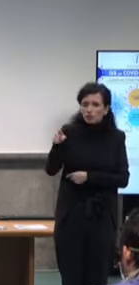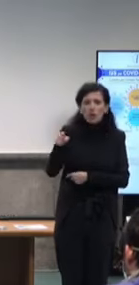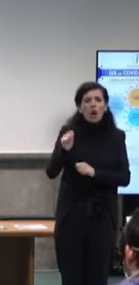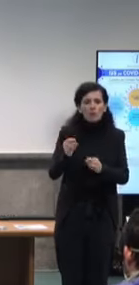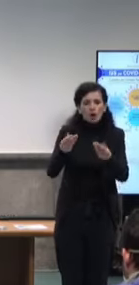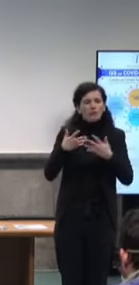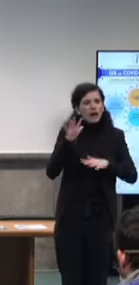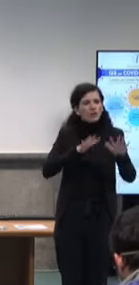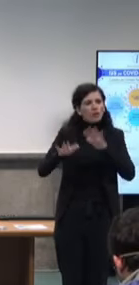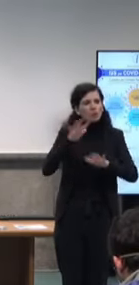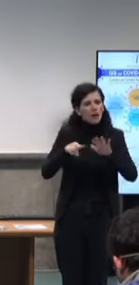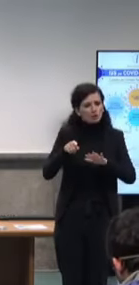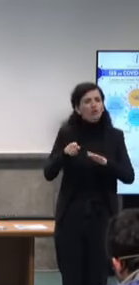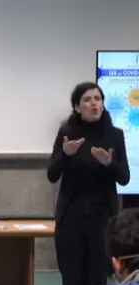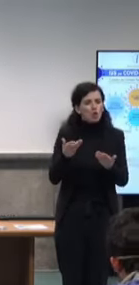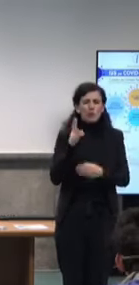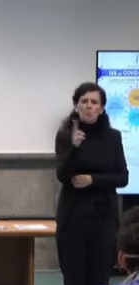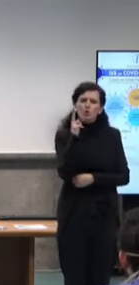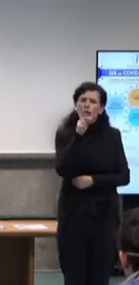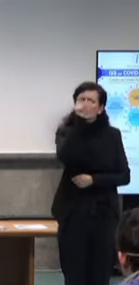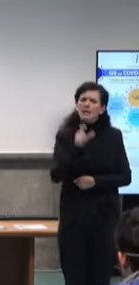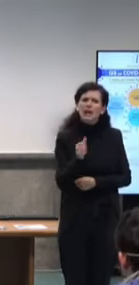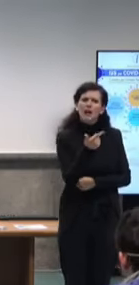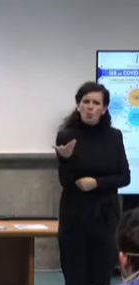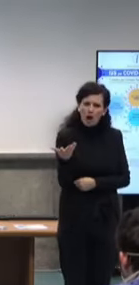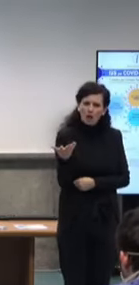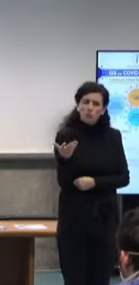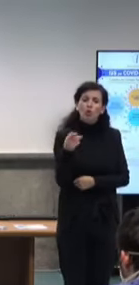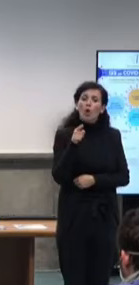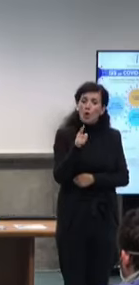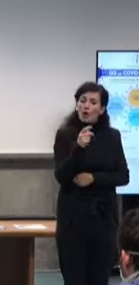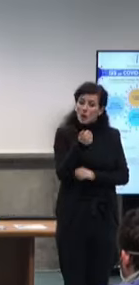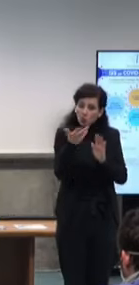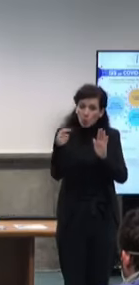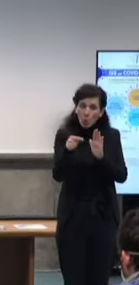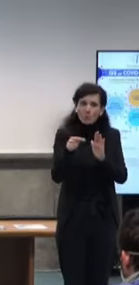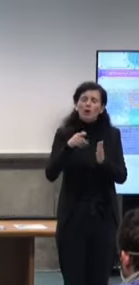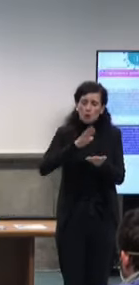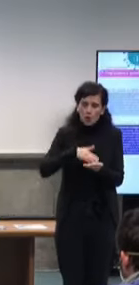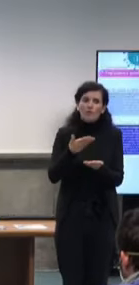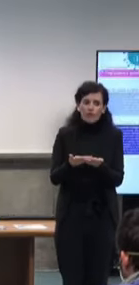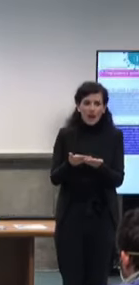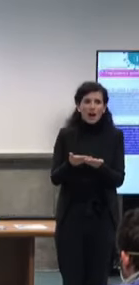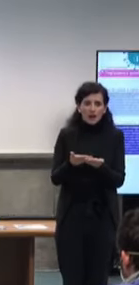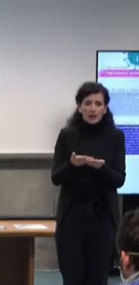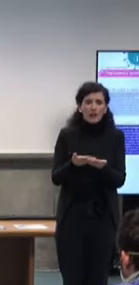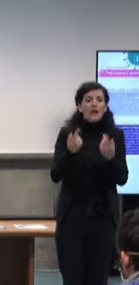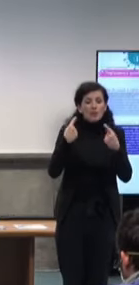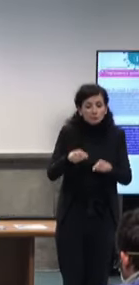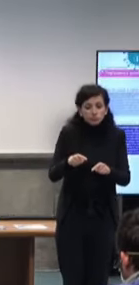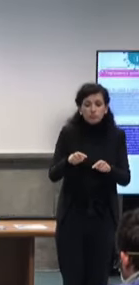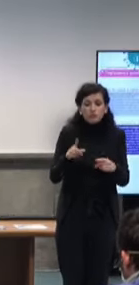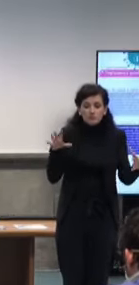i numeri che vedete sono notevoli ma sono notevoli rispetto a un denominatore che oggi è il numero i tamponi